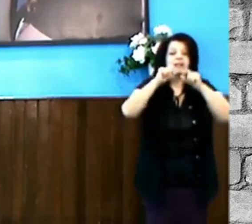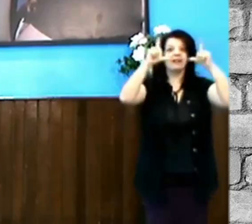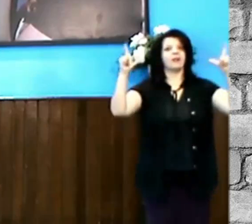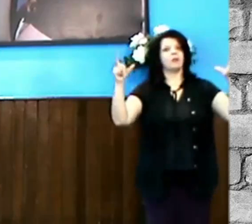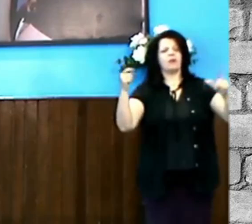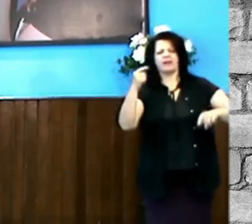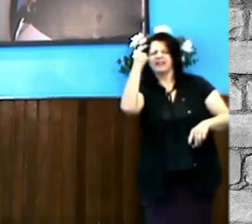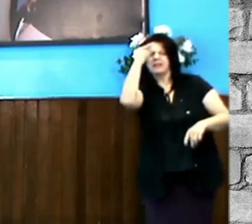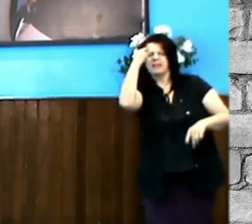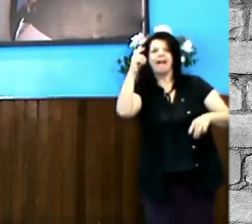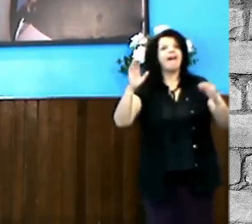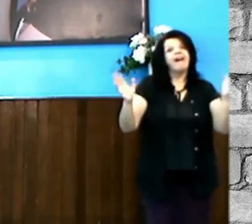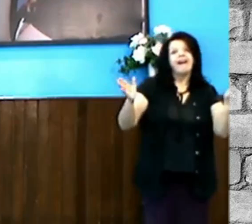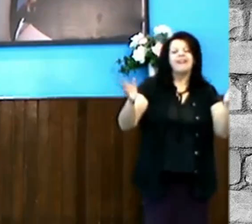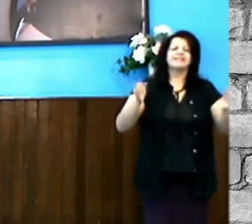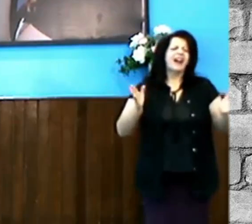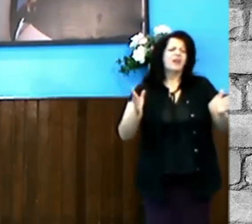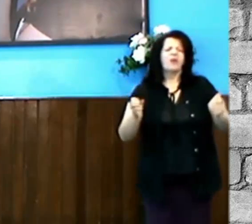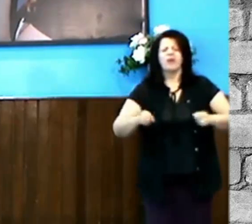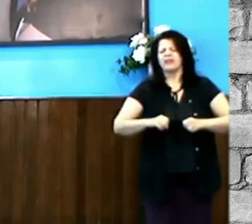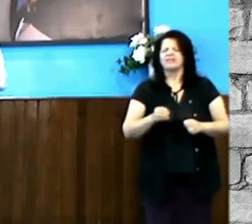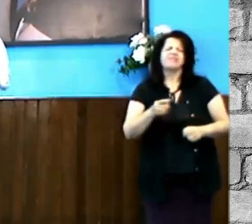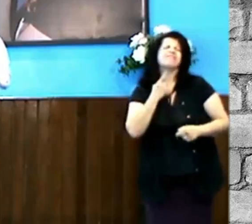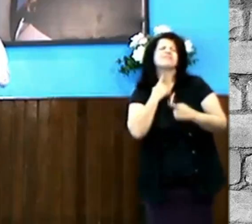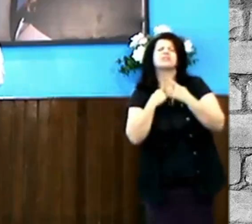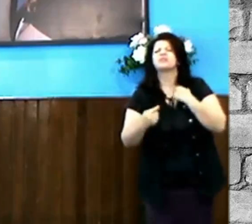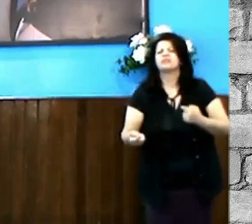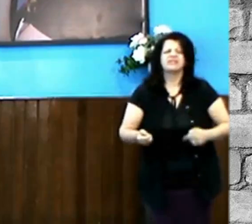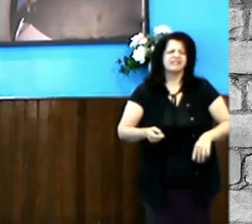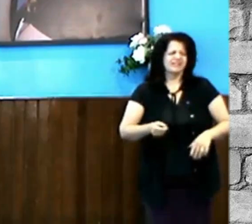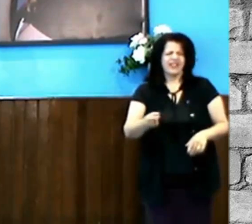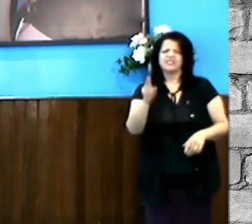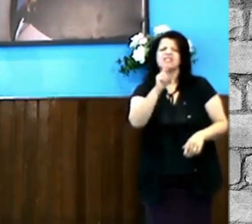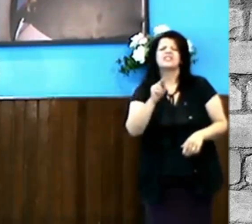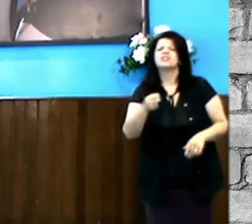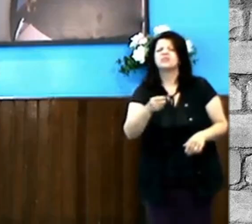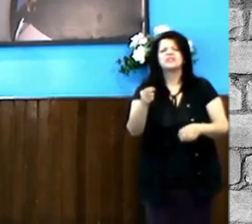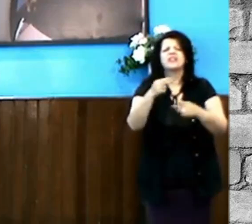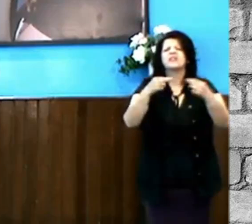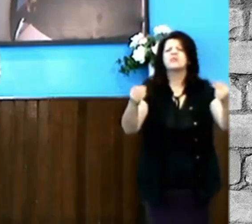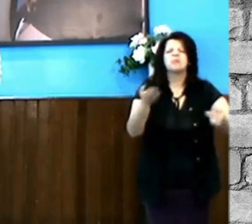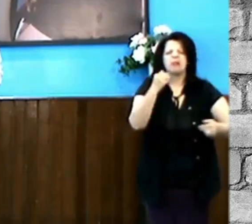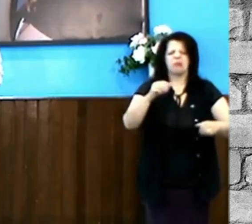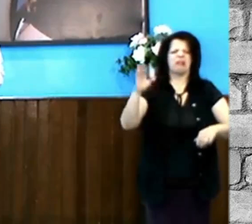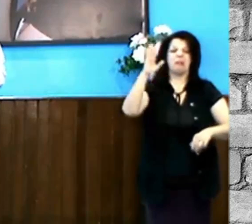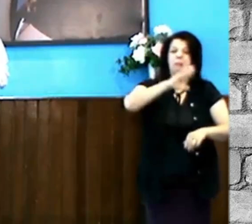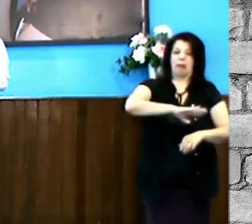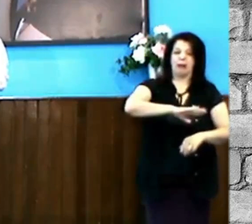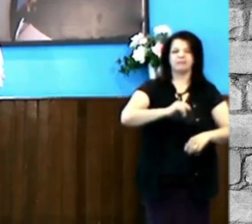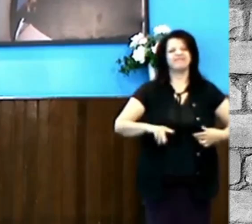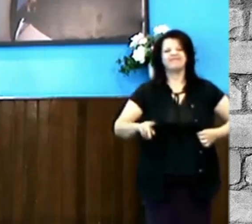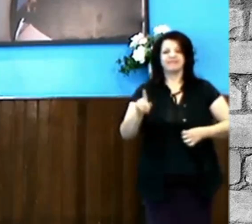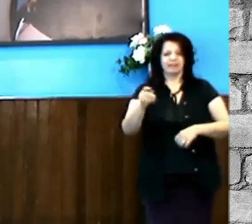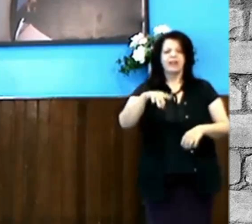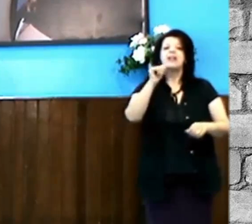dessa natureza, né? Os irmãos da igreja vão entender o que eu vou dizer agora. Ano passado, nós estivemos no Amazonas e nós estivemos fazendo uma viagem